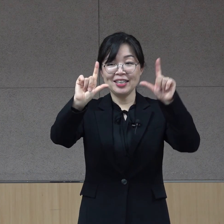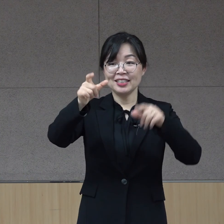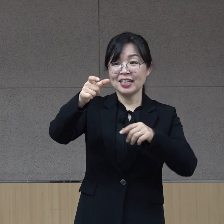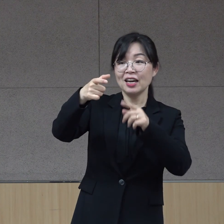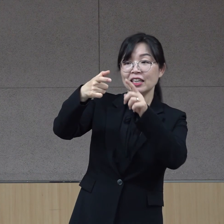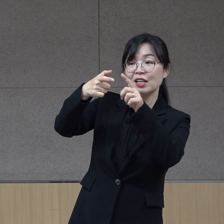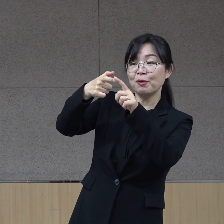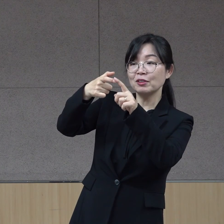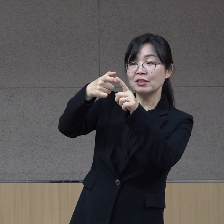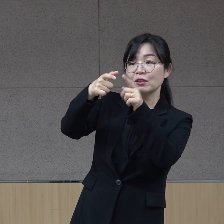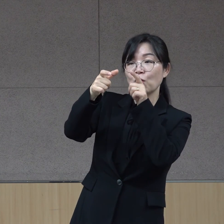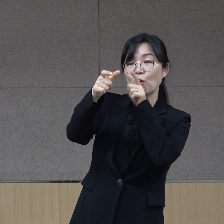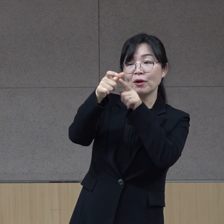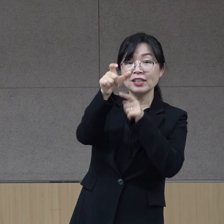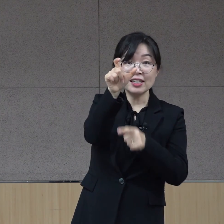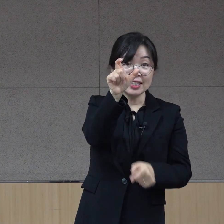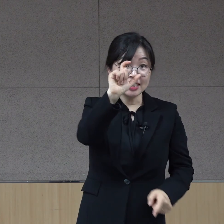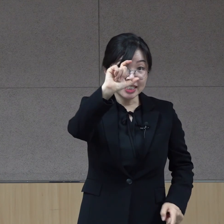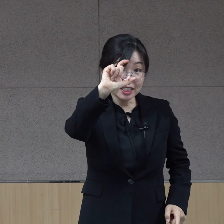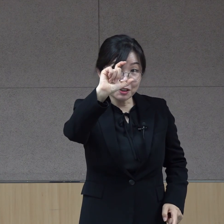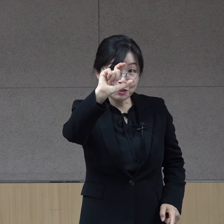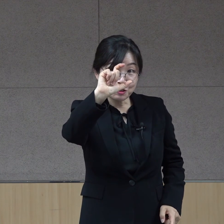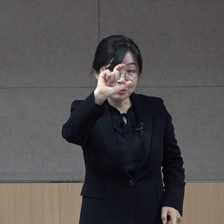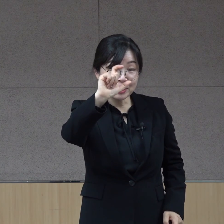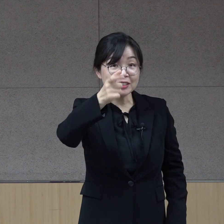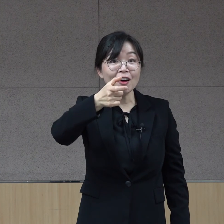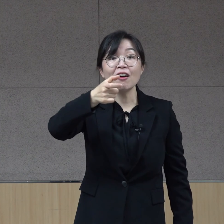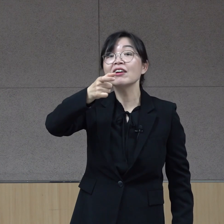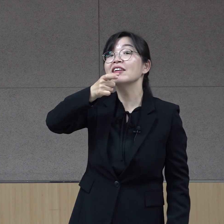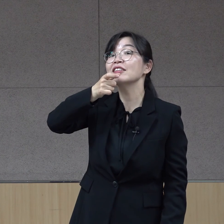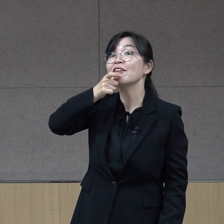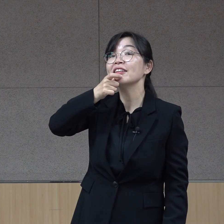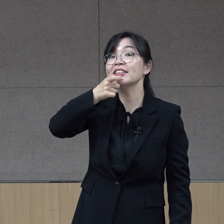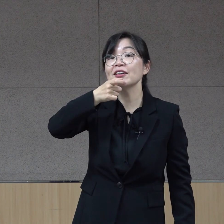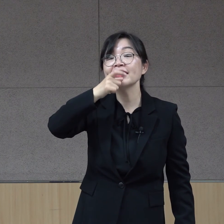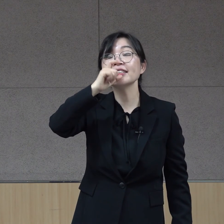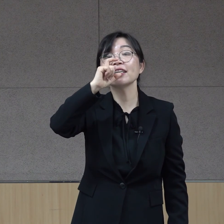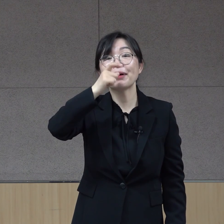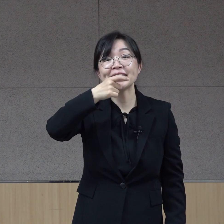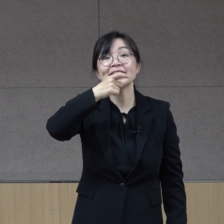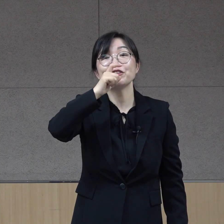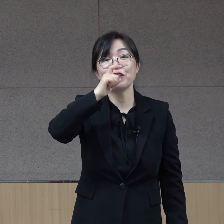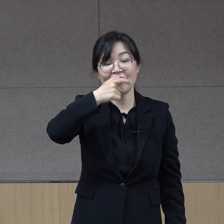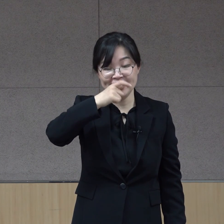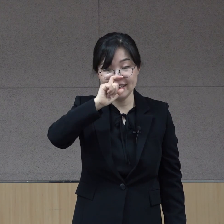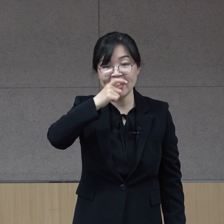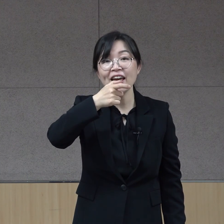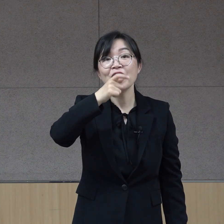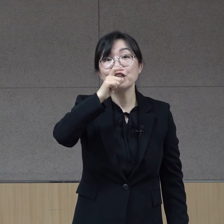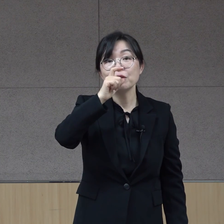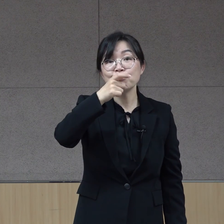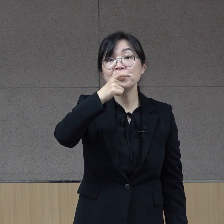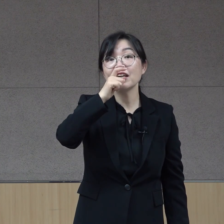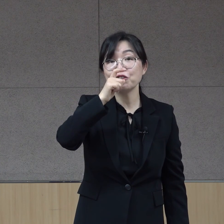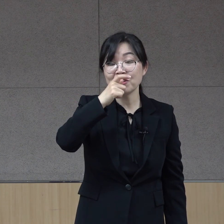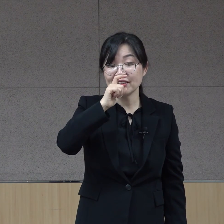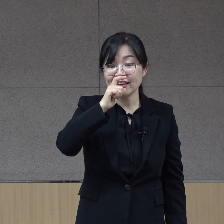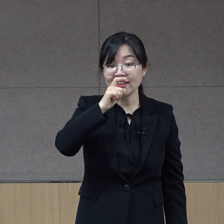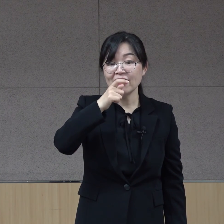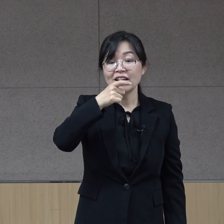자, 1번을 5번을 시형으로 구부려서 이걸 턱에 대서 이렇게 살짝 마시는 수형. 이게 물이라는 수화인데요.